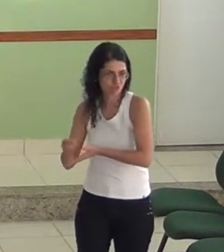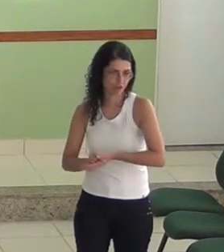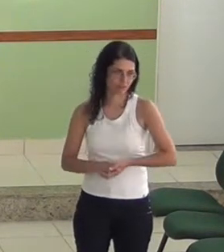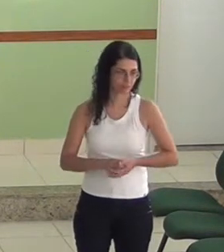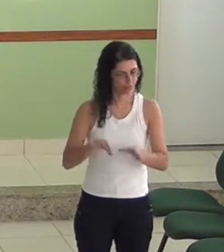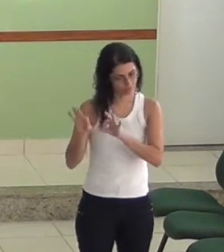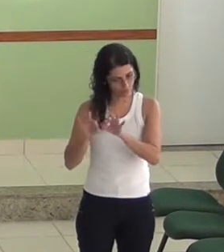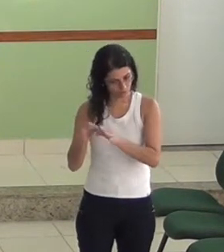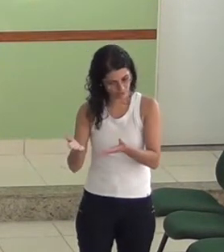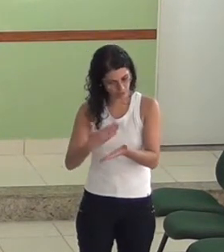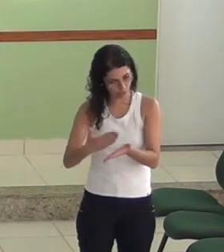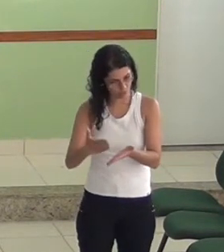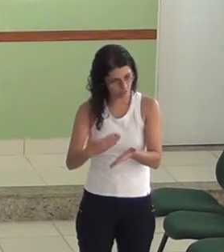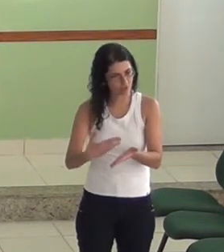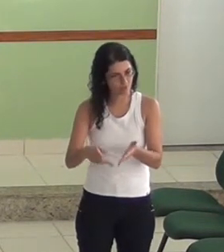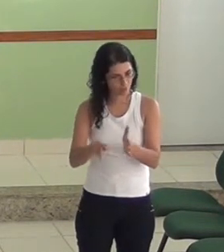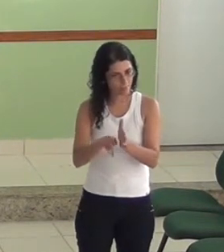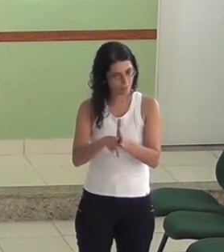nossos jantares às quintas.